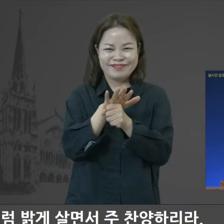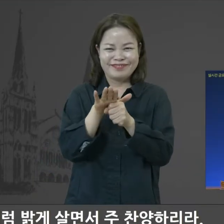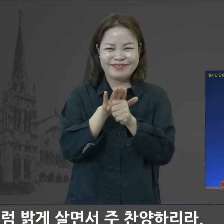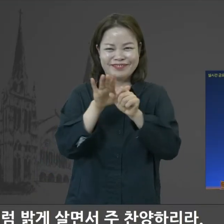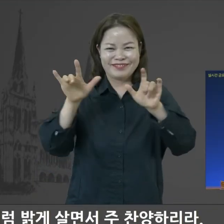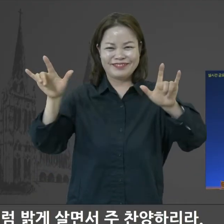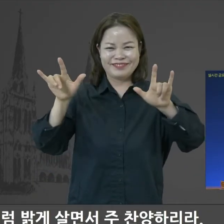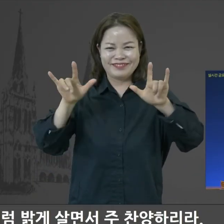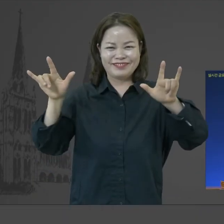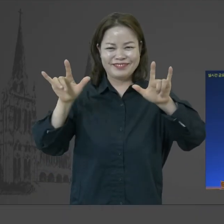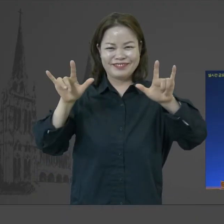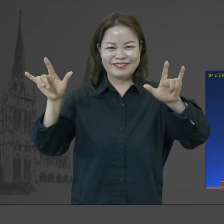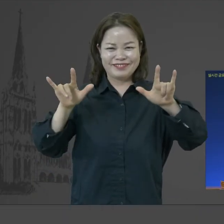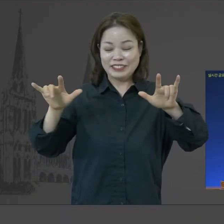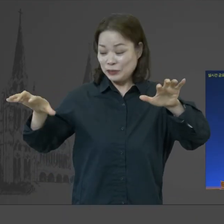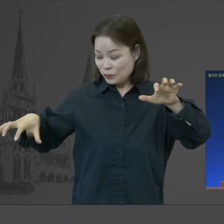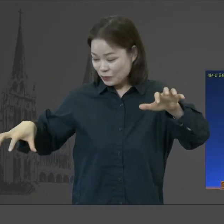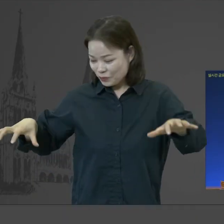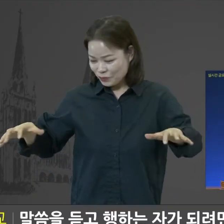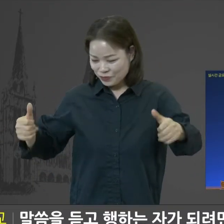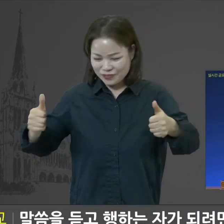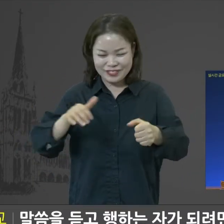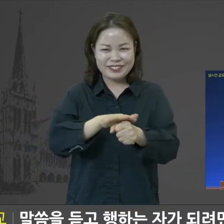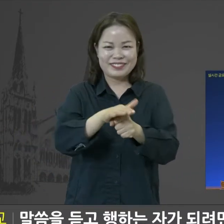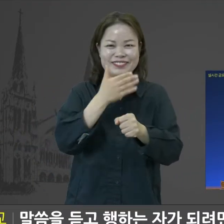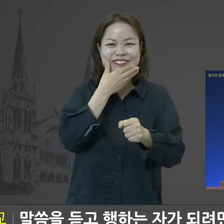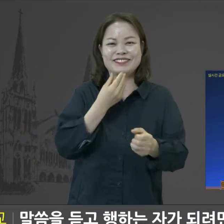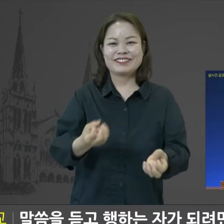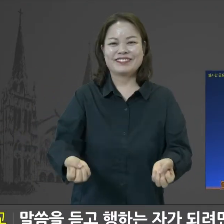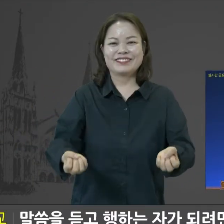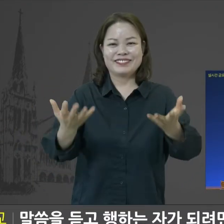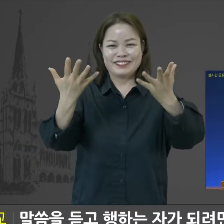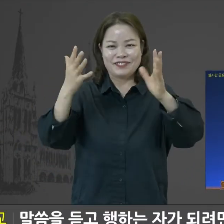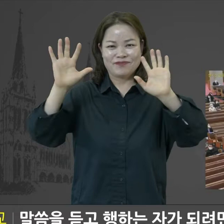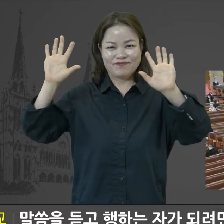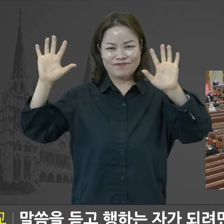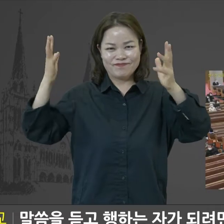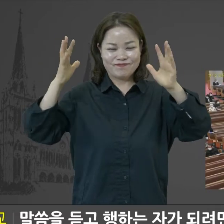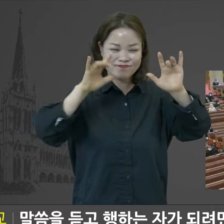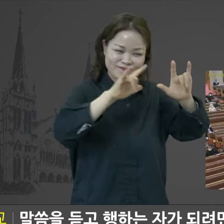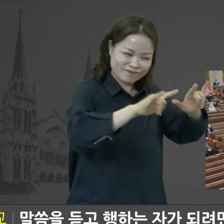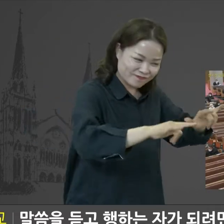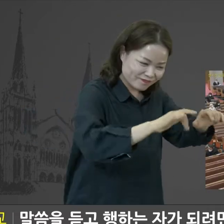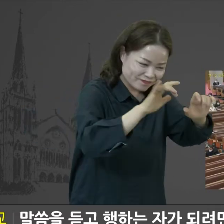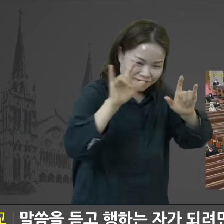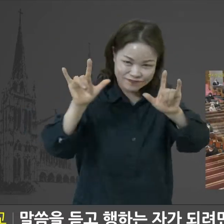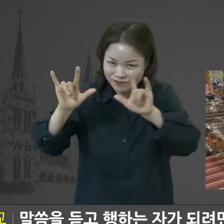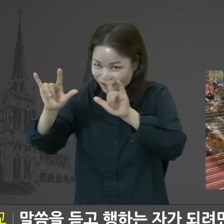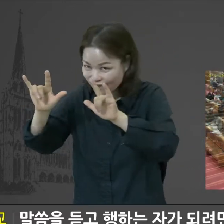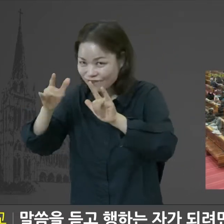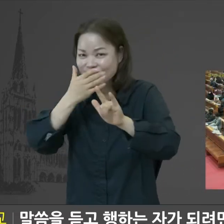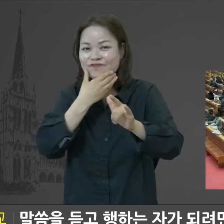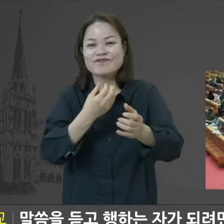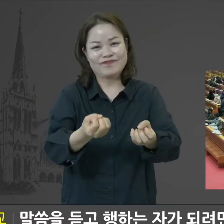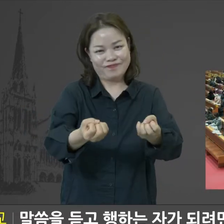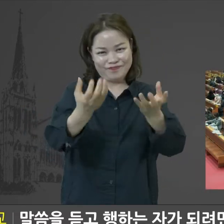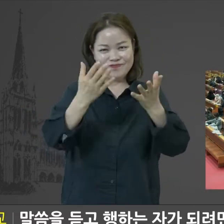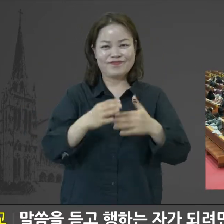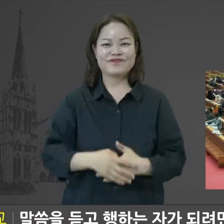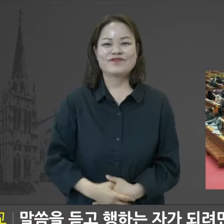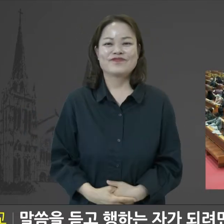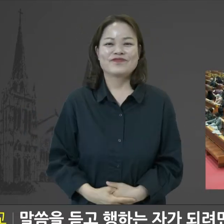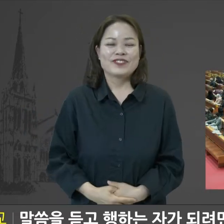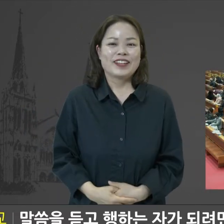사랑합니다. 좌우에 몇 번 한번 사랑으로 축복해 주시고 환영해 주시기 바랍니다. 사랑합니다. 축복합니다.